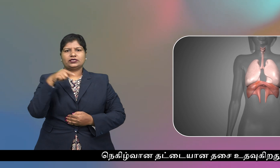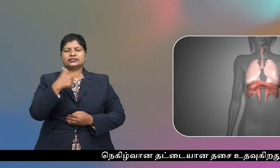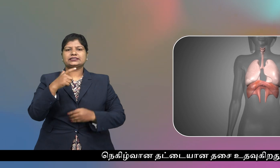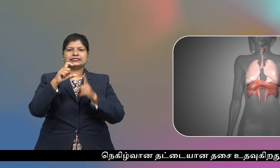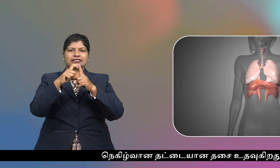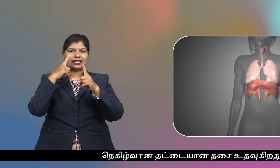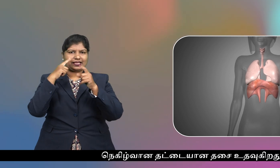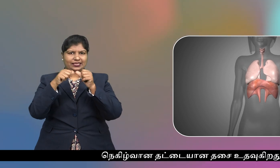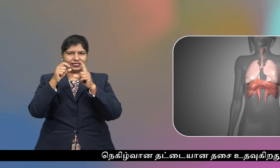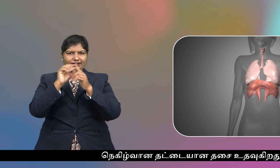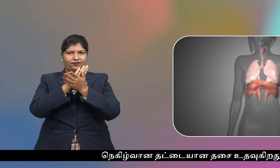உதவுகிறது.